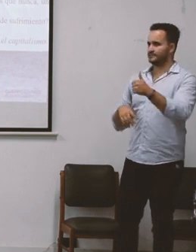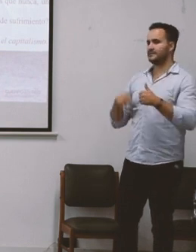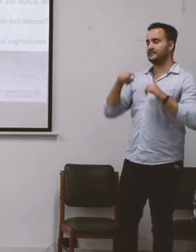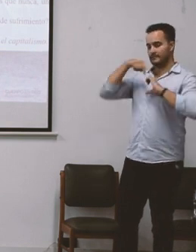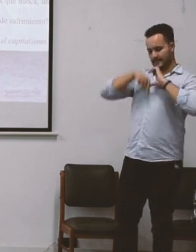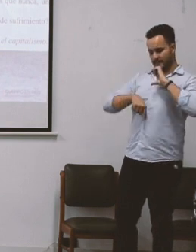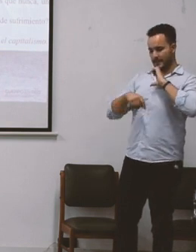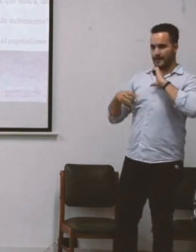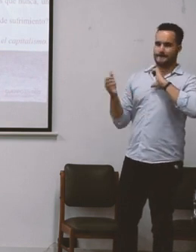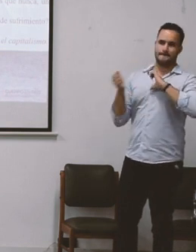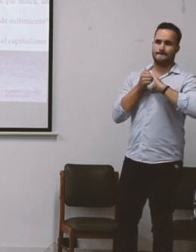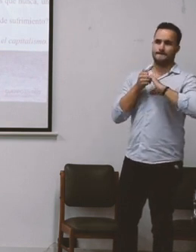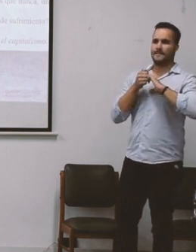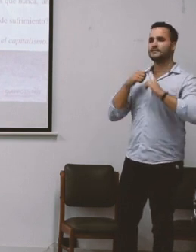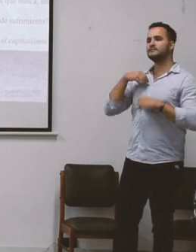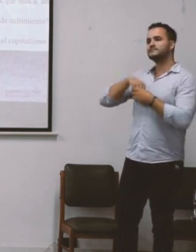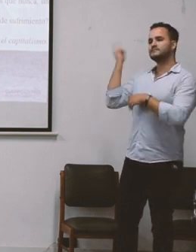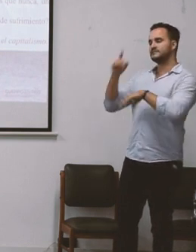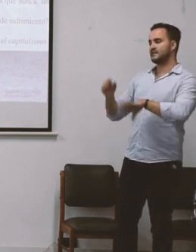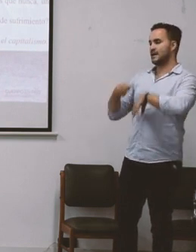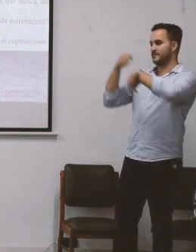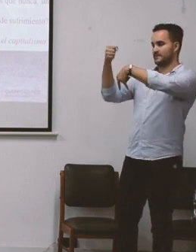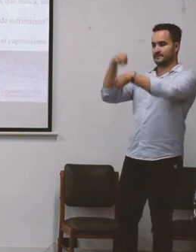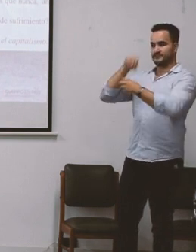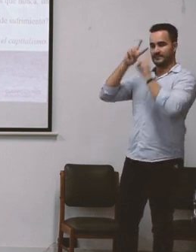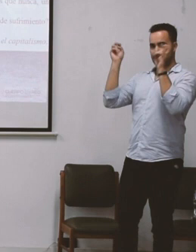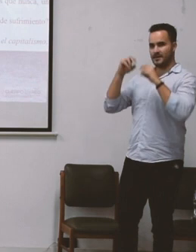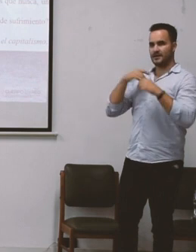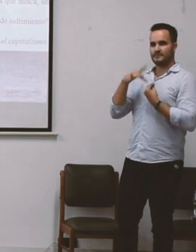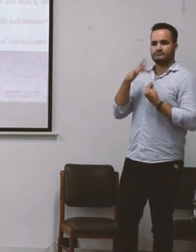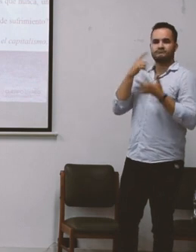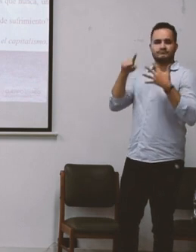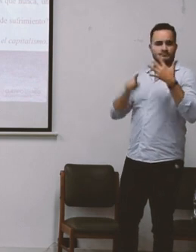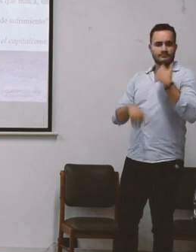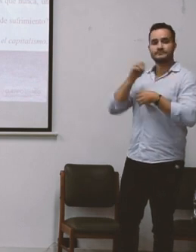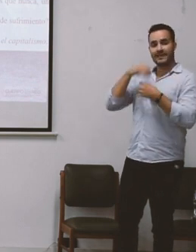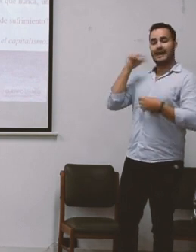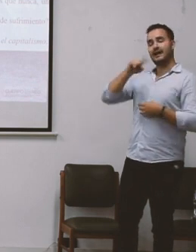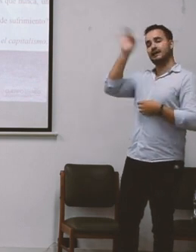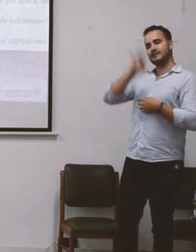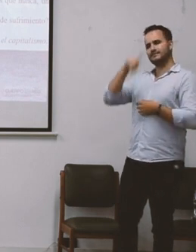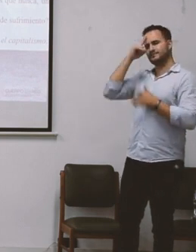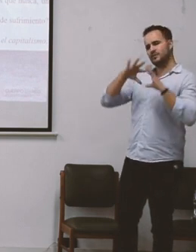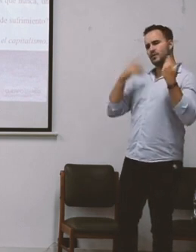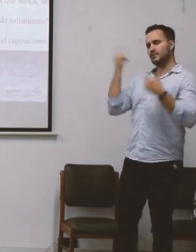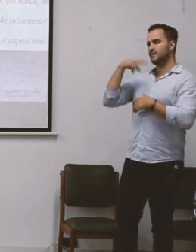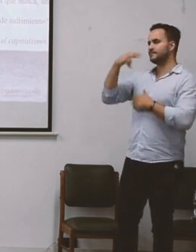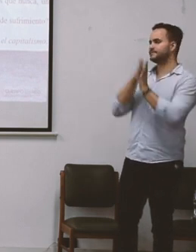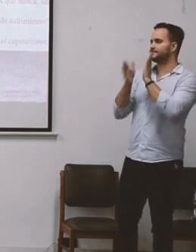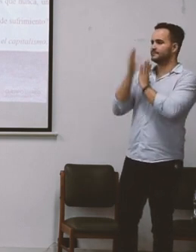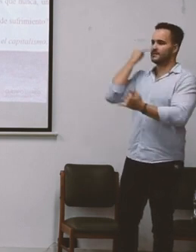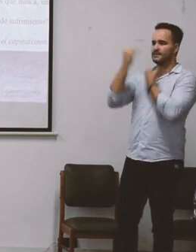congeladas, las emociones en el capitalismo, donde ella se pregunta: ¿cómo explicar el surgimiento de una narrativa de